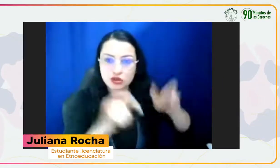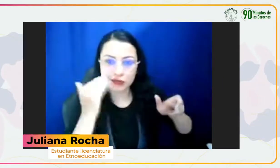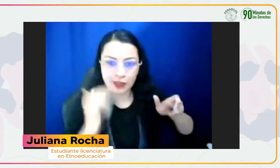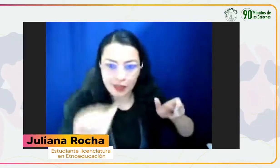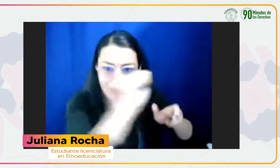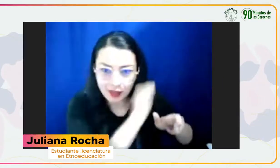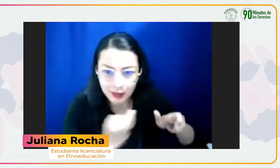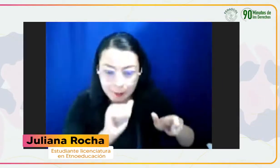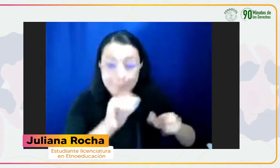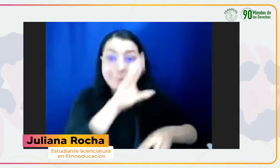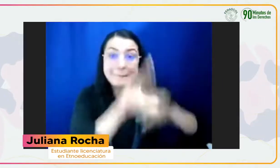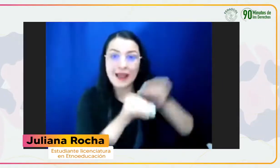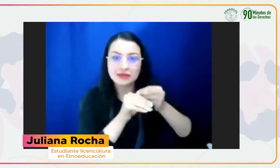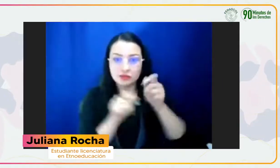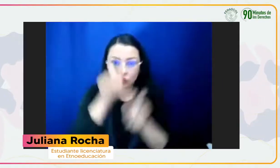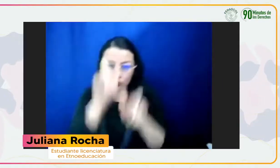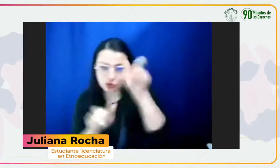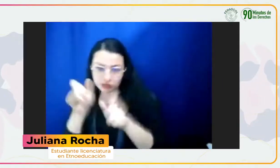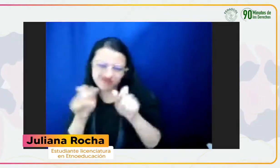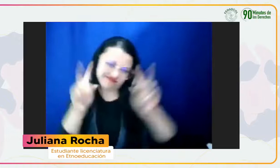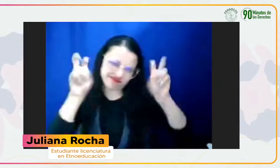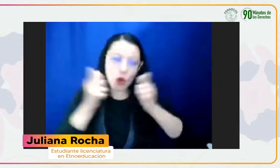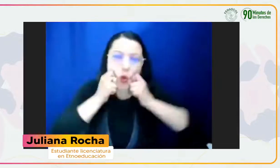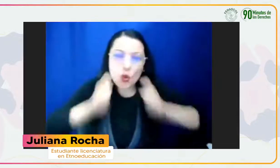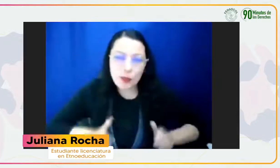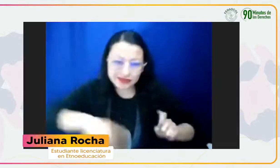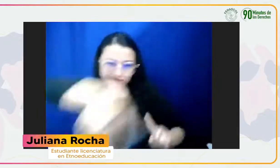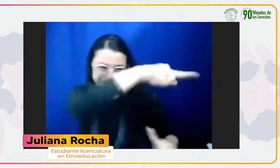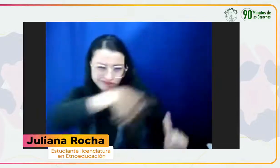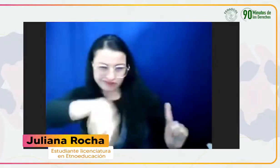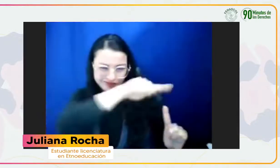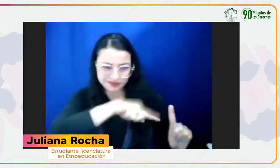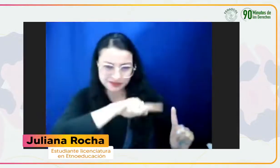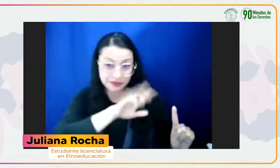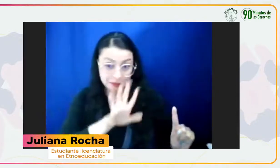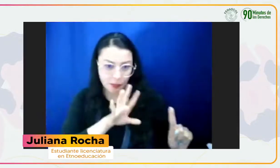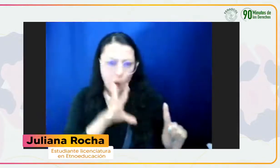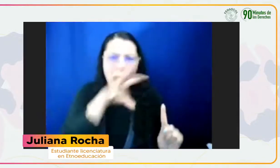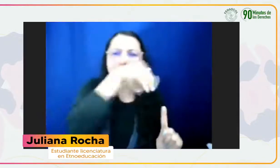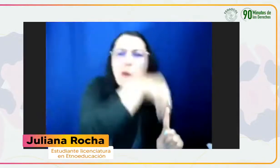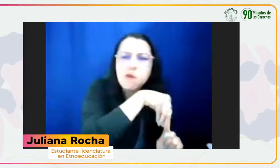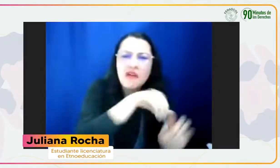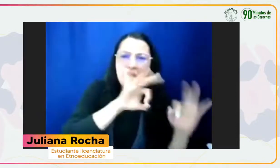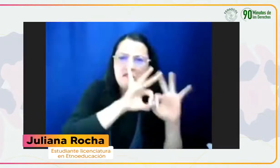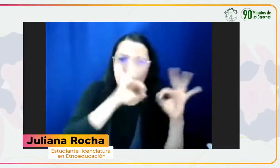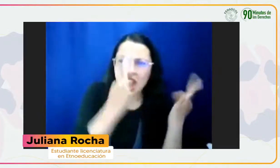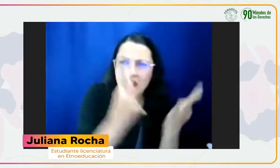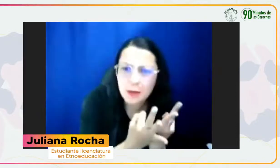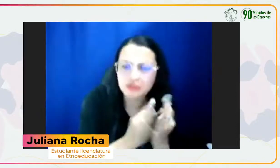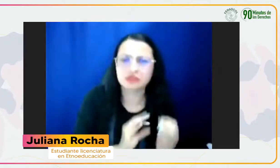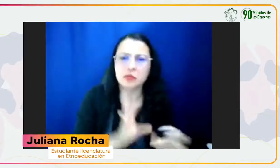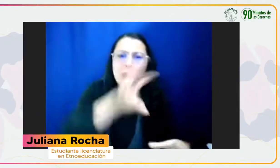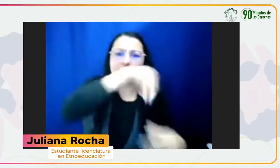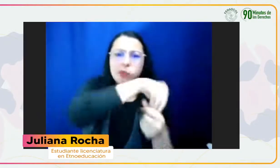otro son las mujeres y además, bueno, las personas en general que